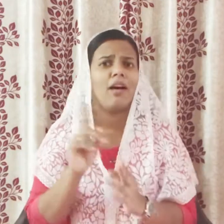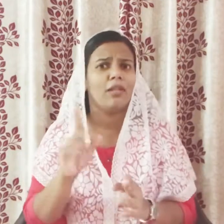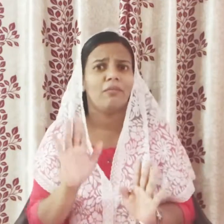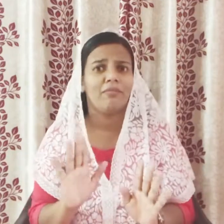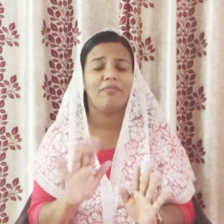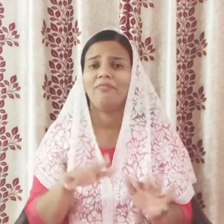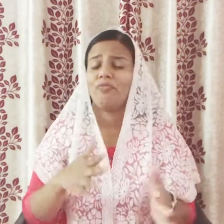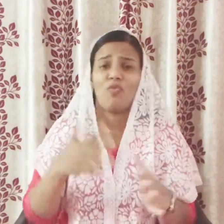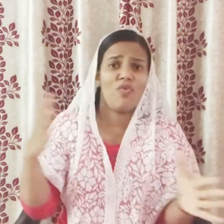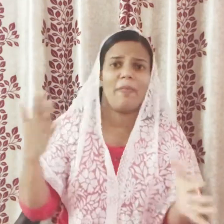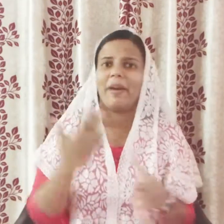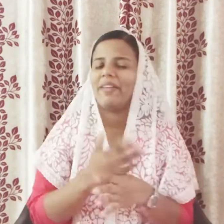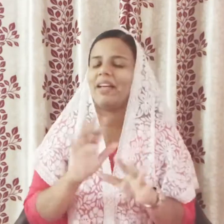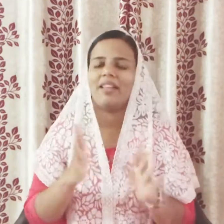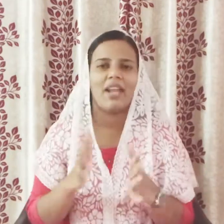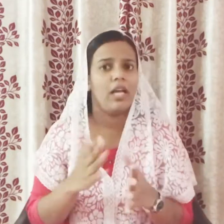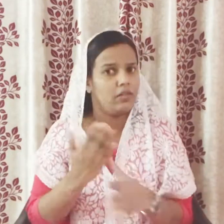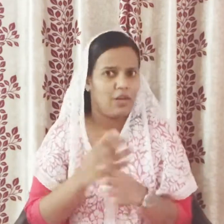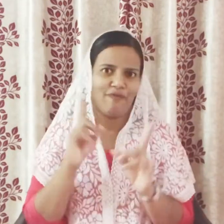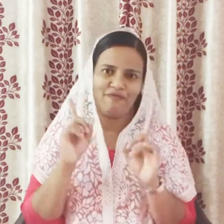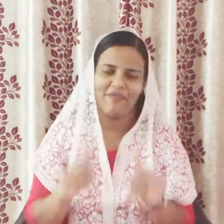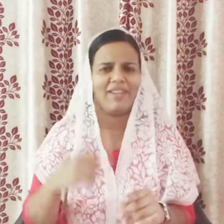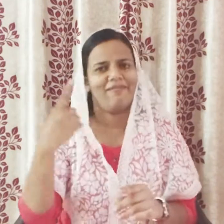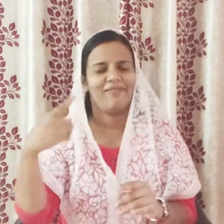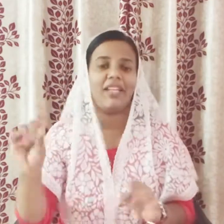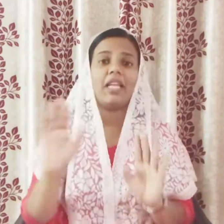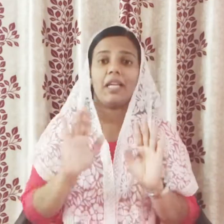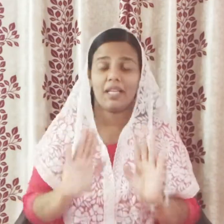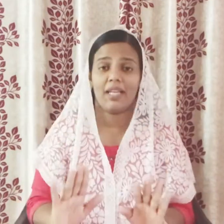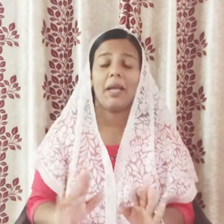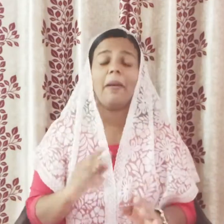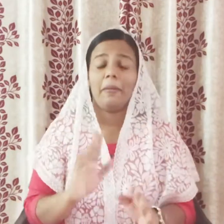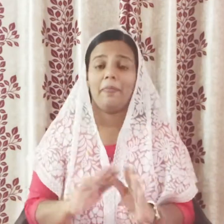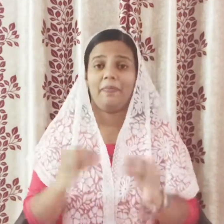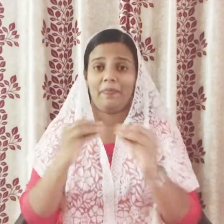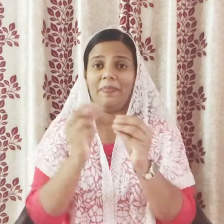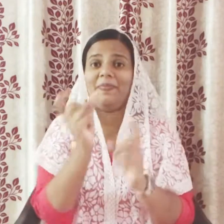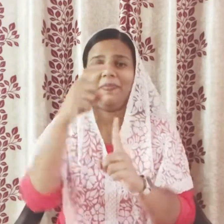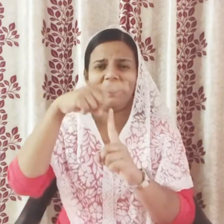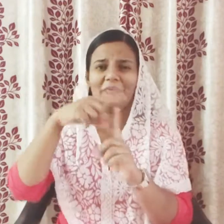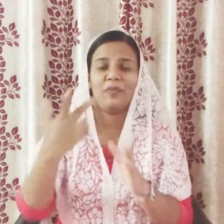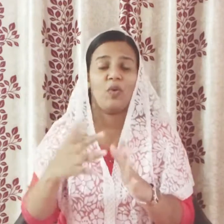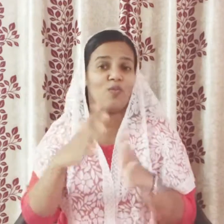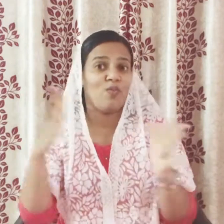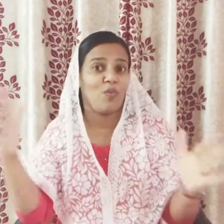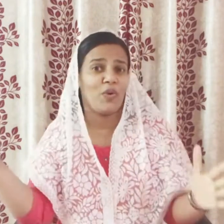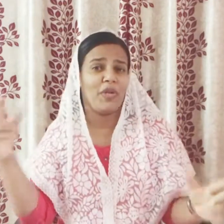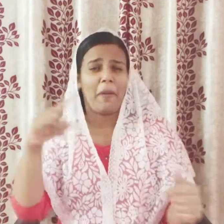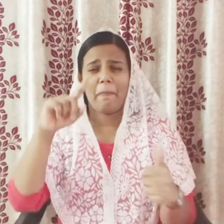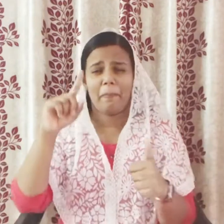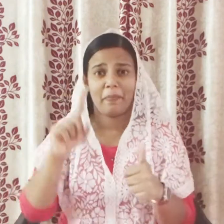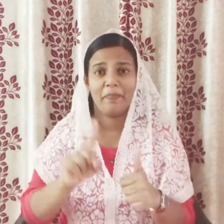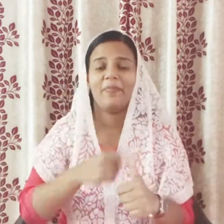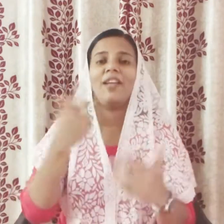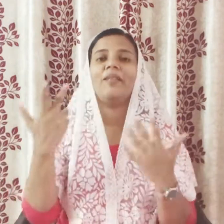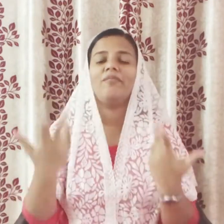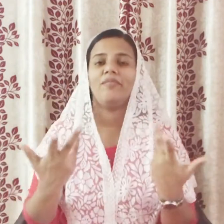മറ്റെന്തെങ്കിലും മഹാപ്രവൃത്തികൾ ചെയ്യുന്നില്ല, അത് ചെയ്യേണ്ടതെന്നല്ല, അതെല്ലാം ആവശ്യമാണ്. ബട്ട് ഏറ്റവും അൾട്ടിമേറ്റ്, ഏറ്റവും ഇമ്പോർട്ടൻ്റ്